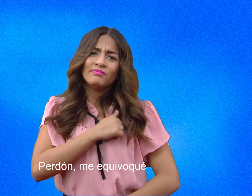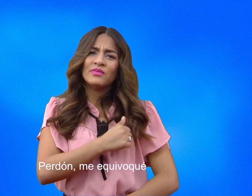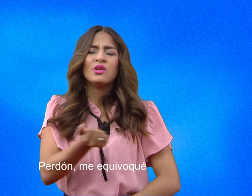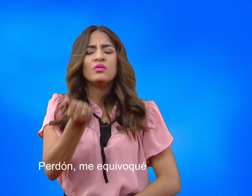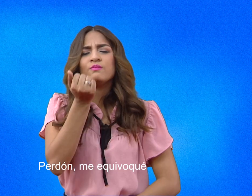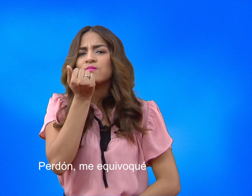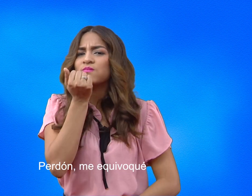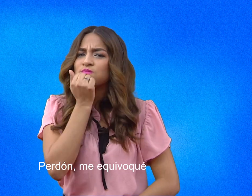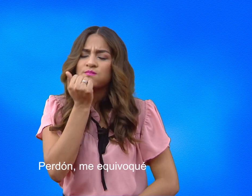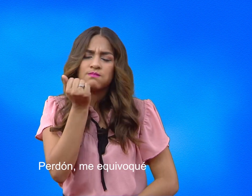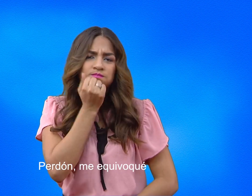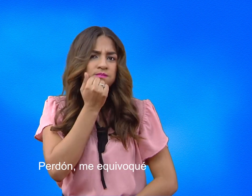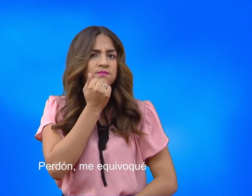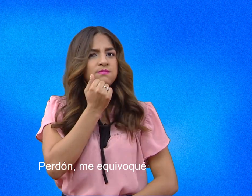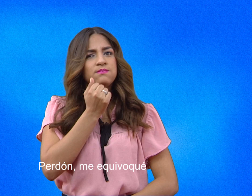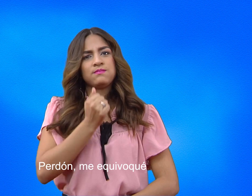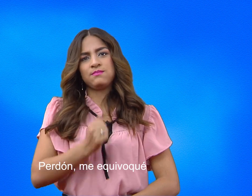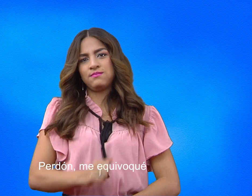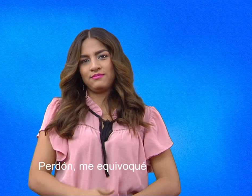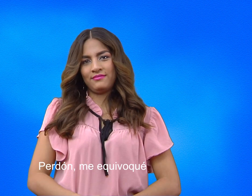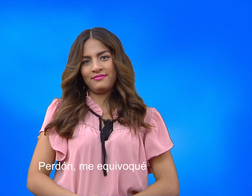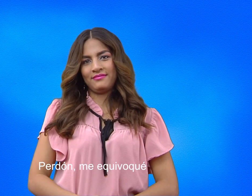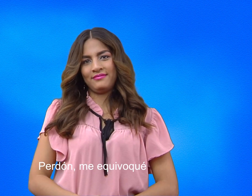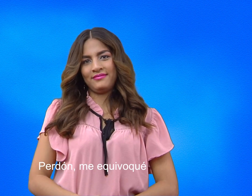Perdón, me equivoqué.